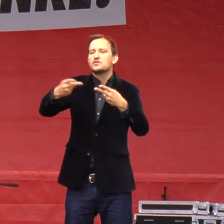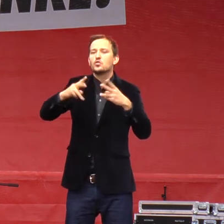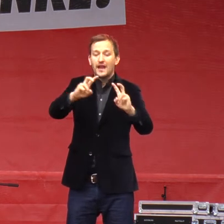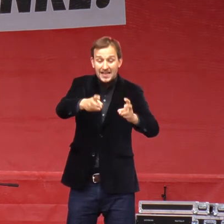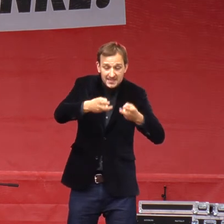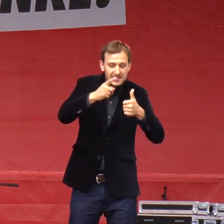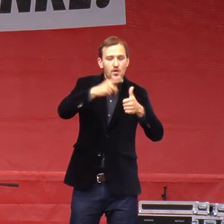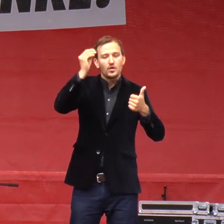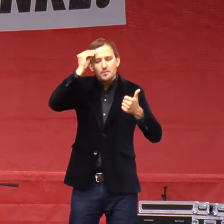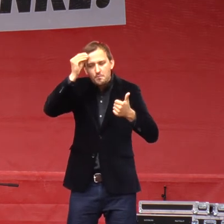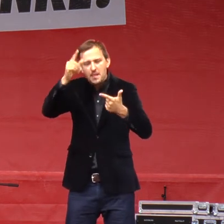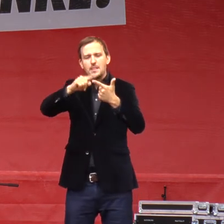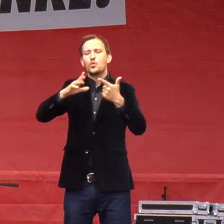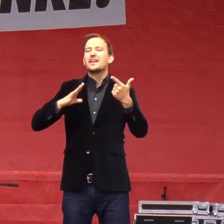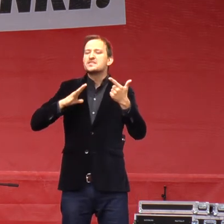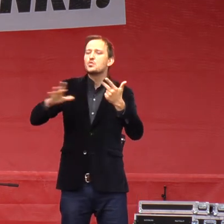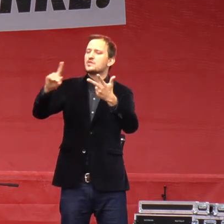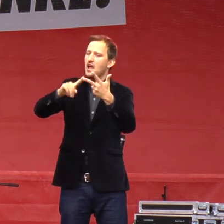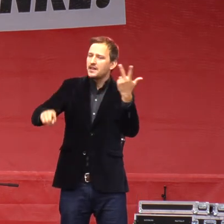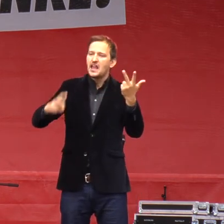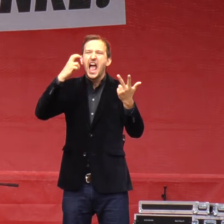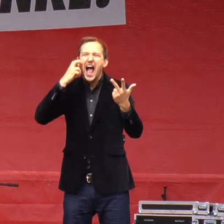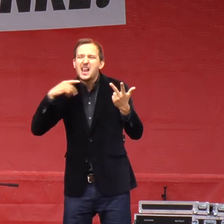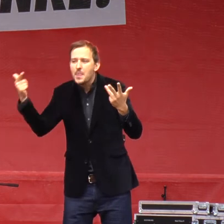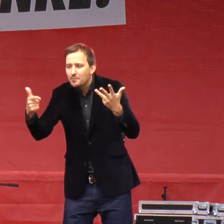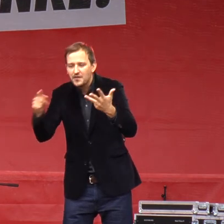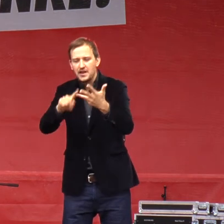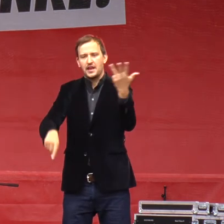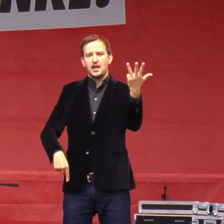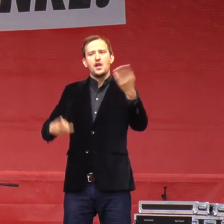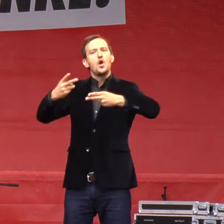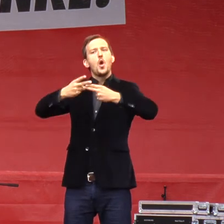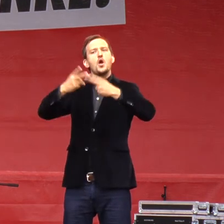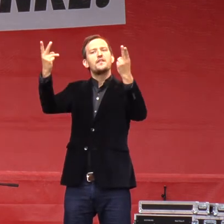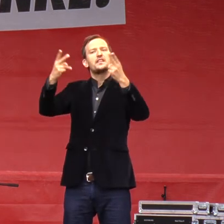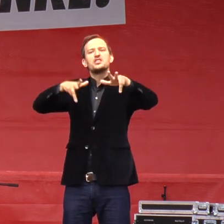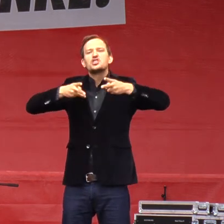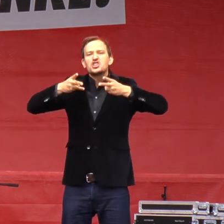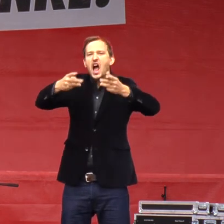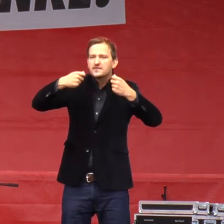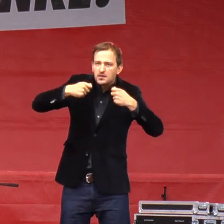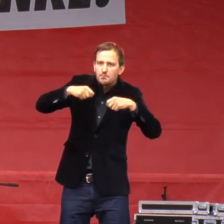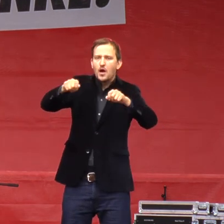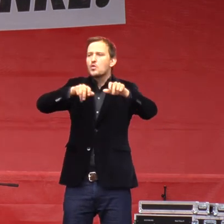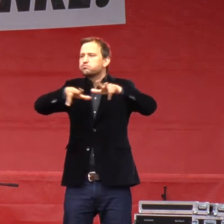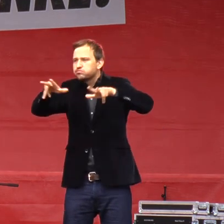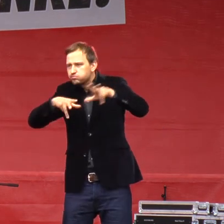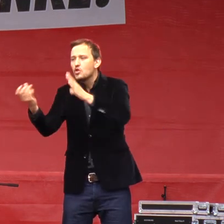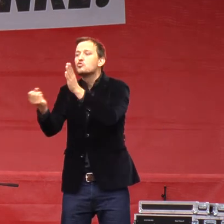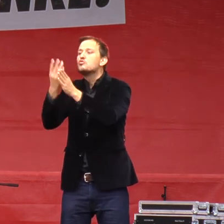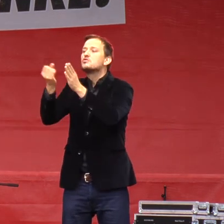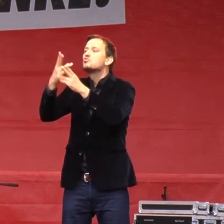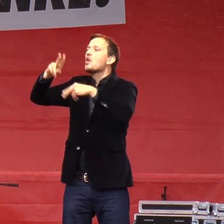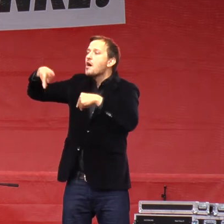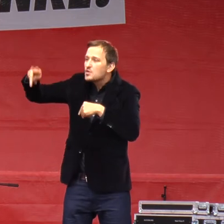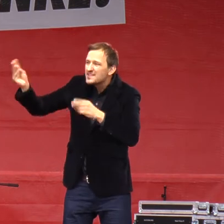Erziehung, Bildung, Gesundheit, Altenpflege, öffentliche Infrastruktur, Zugang zu Kultur